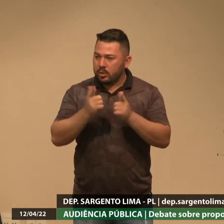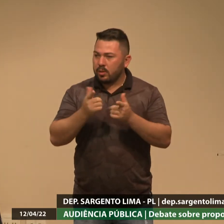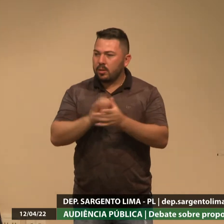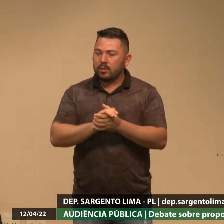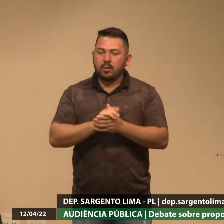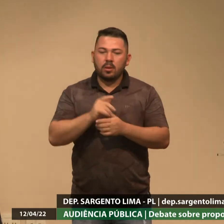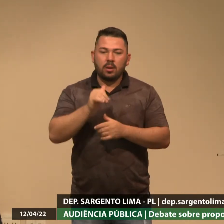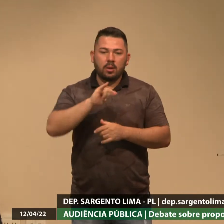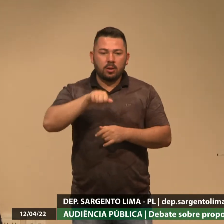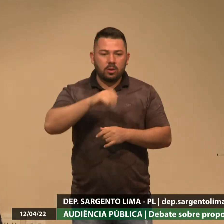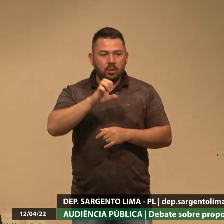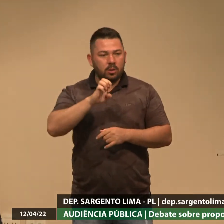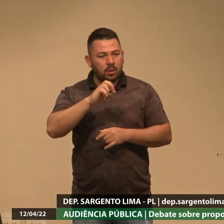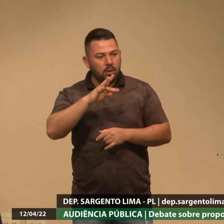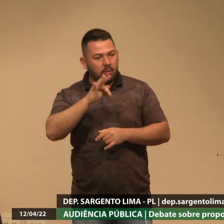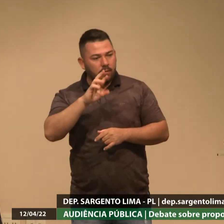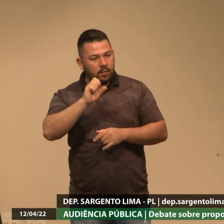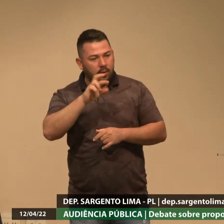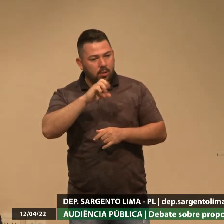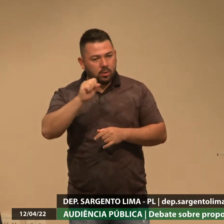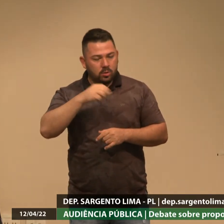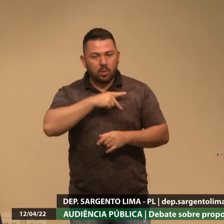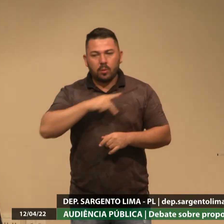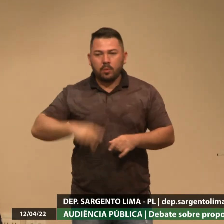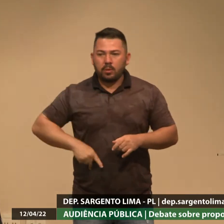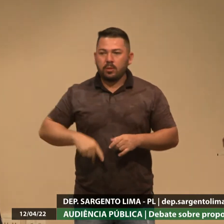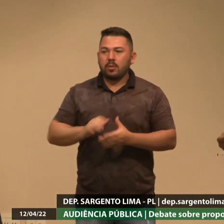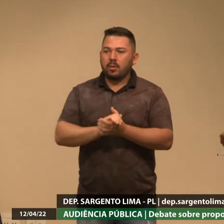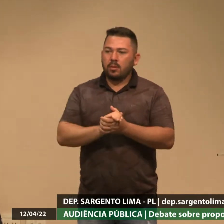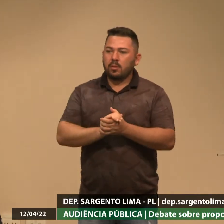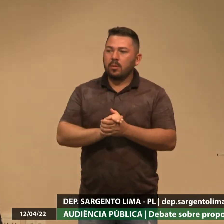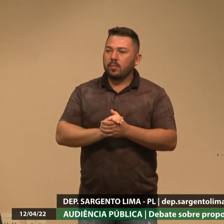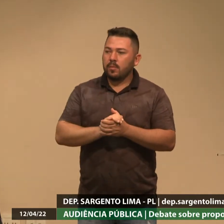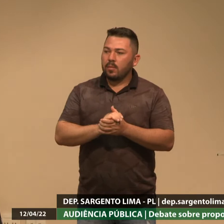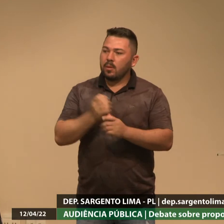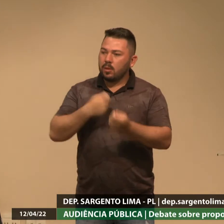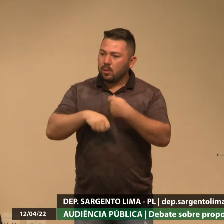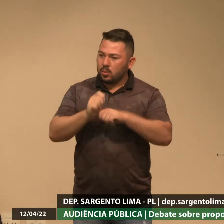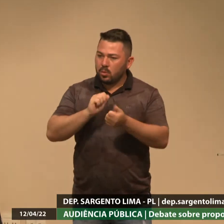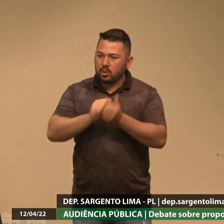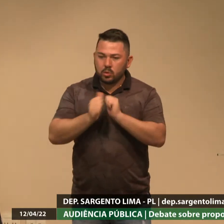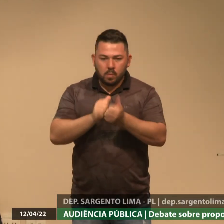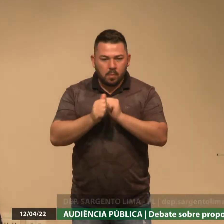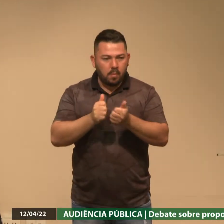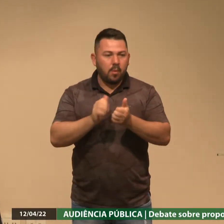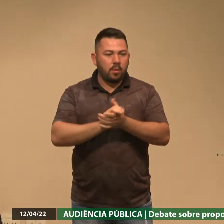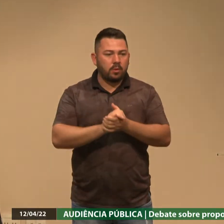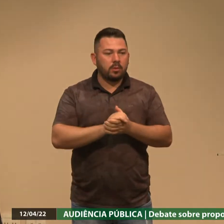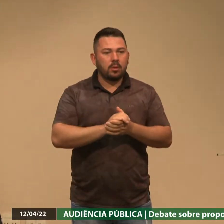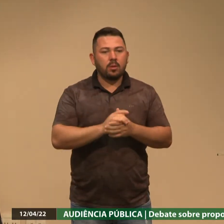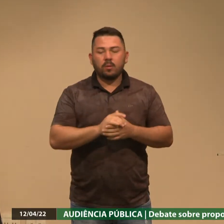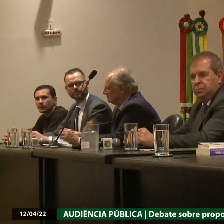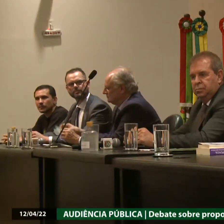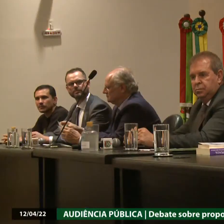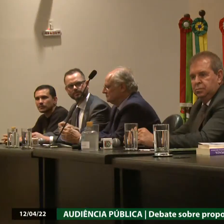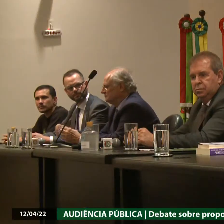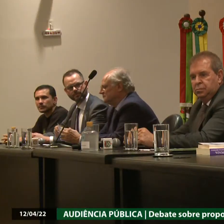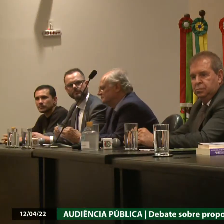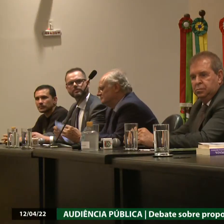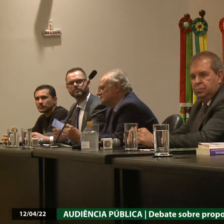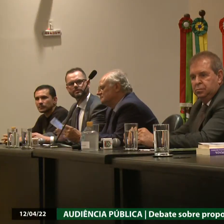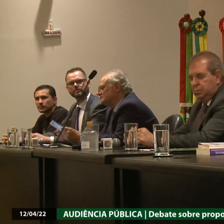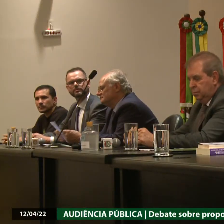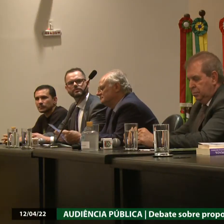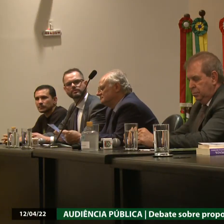Jefferson Ramos Batista e presidente da Fundação Catarinense de esporte aqui representando né que Elvis Soares Nunes seja